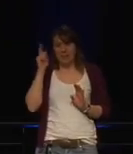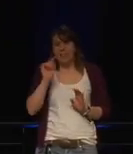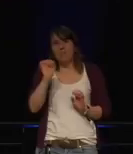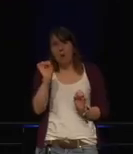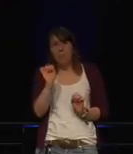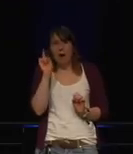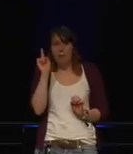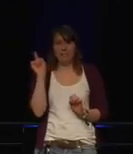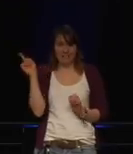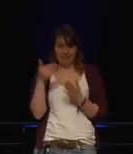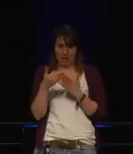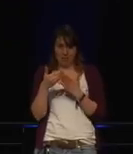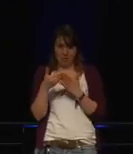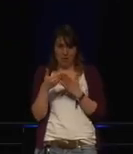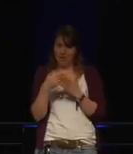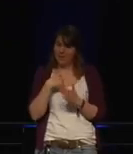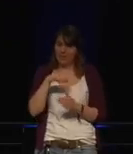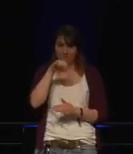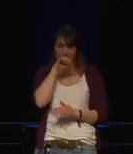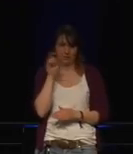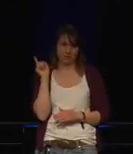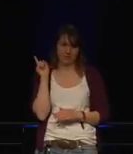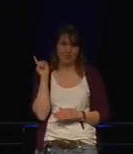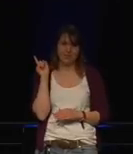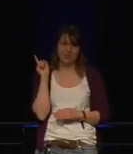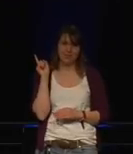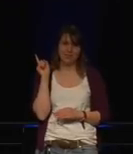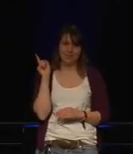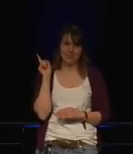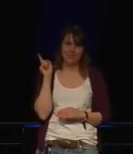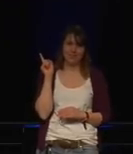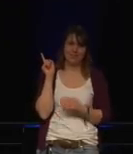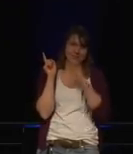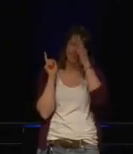No sé por qué, pero es el ejemplo que más me gusta